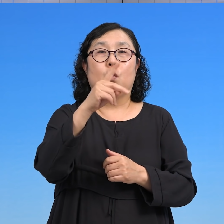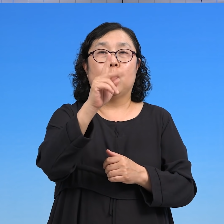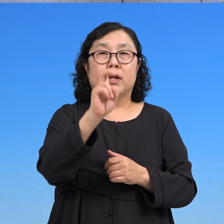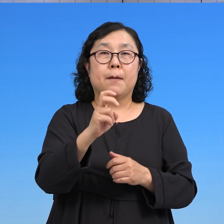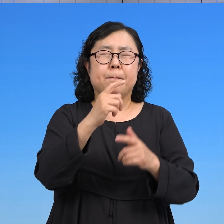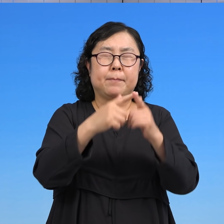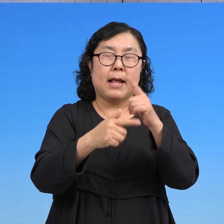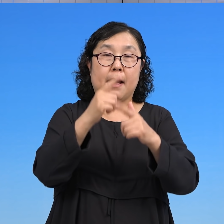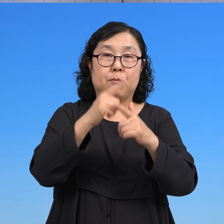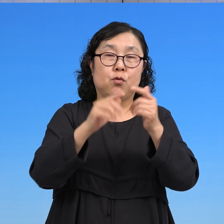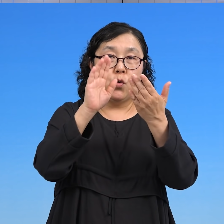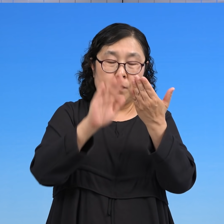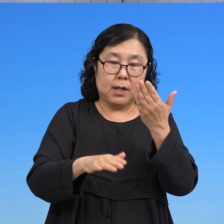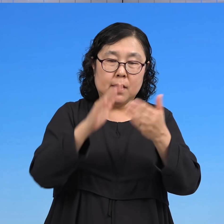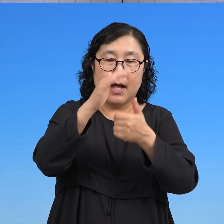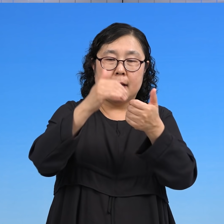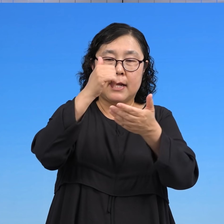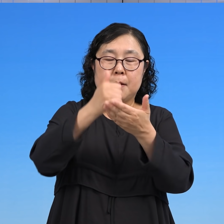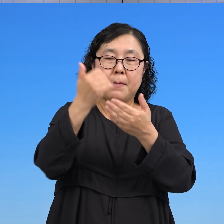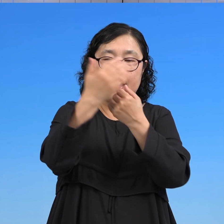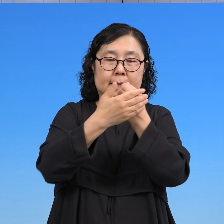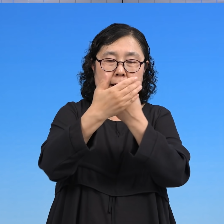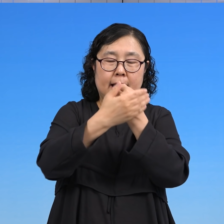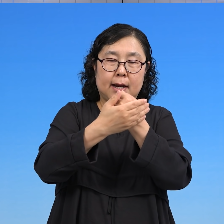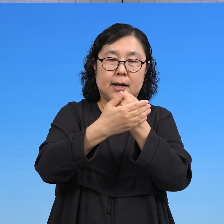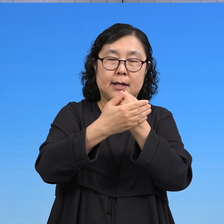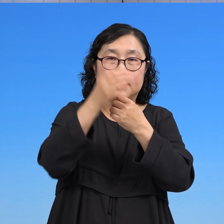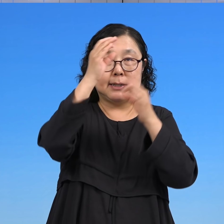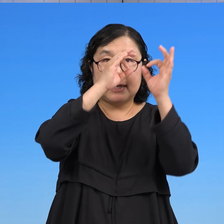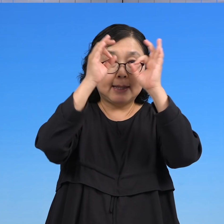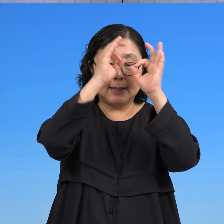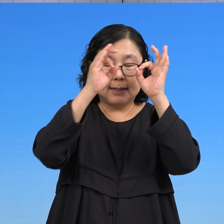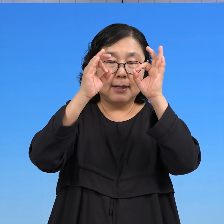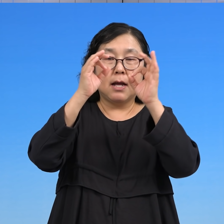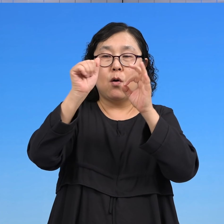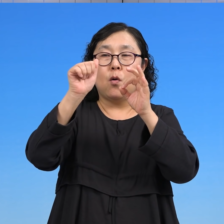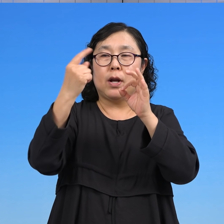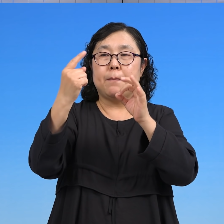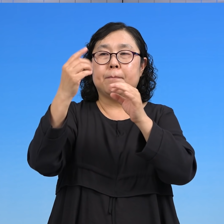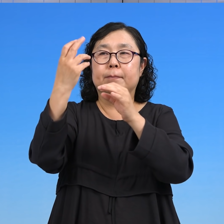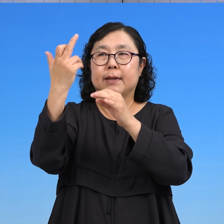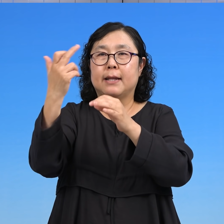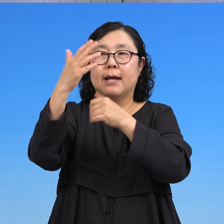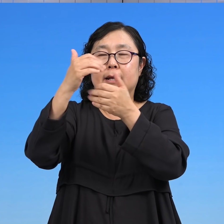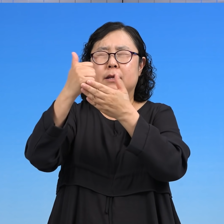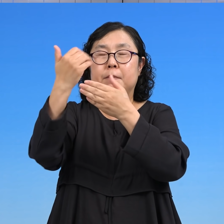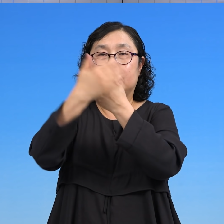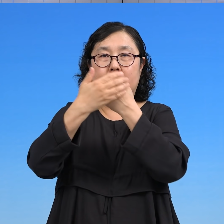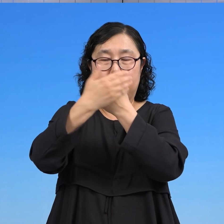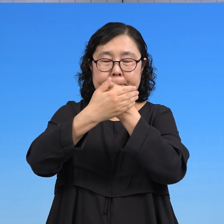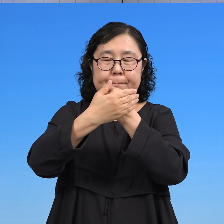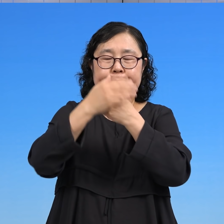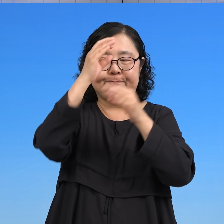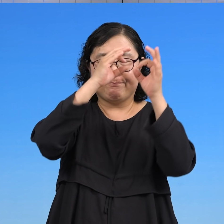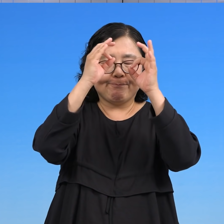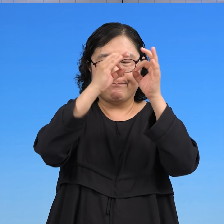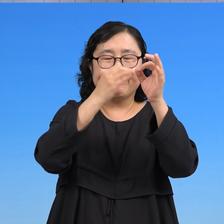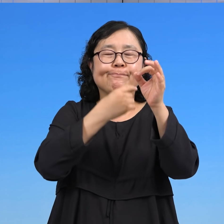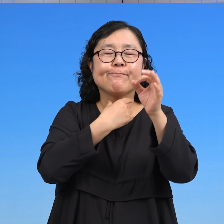밑에서 하나님 은혜를 구하는 호렙산의 하나님 은혜를 구하기 원합니다.